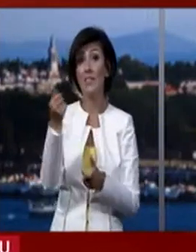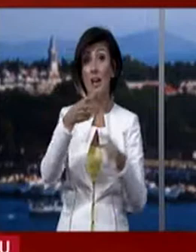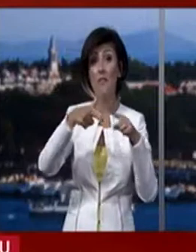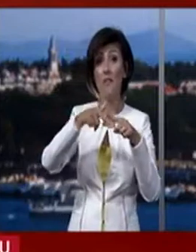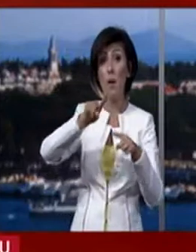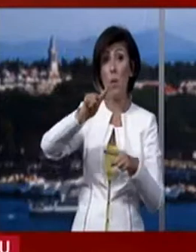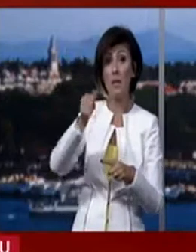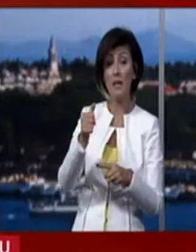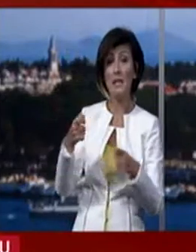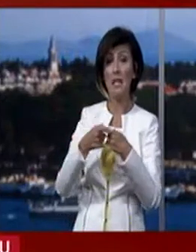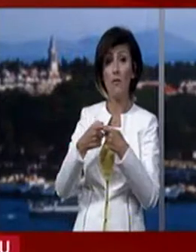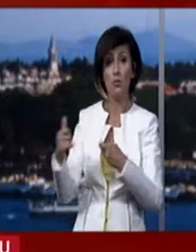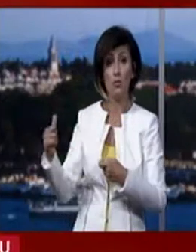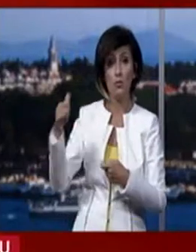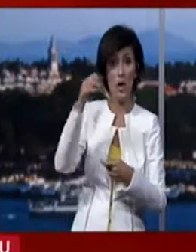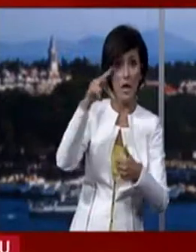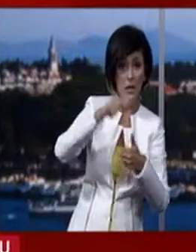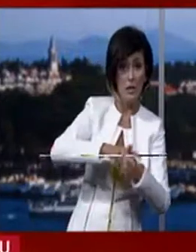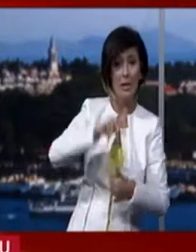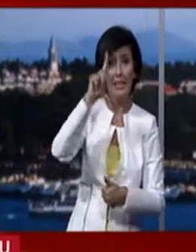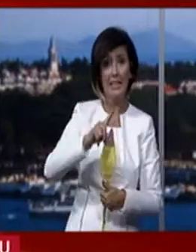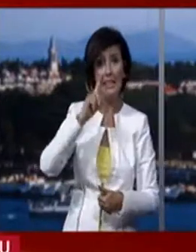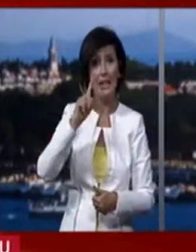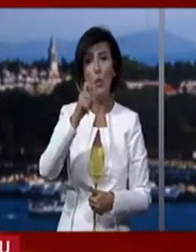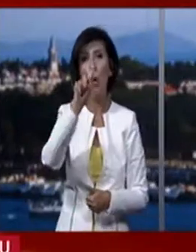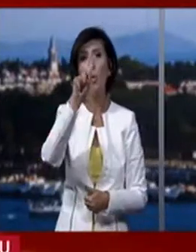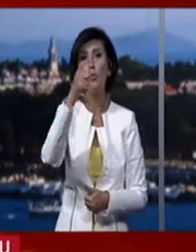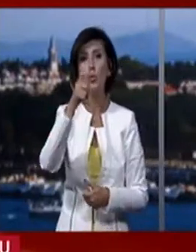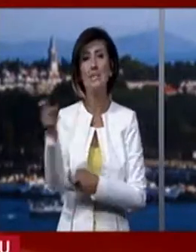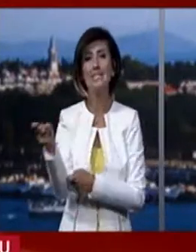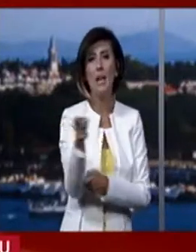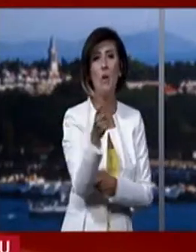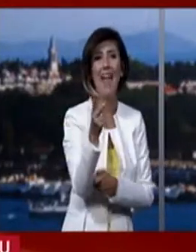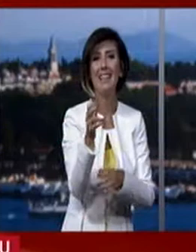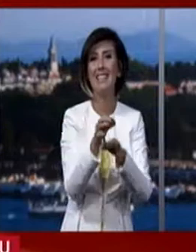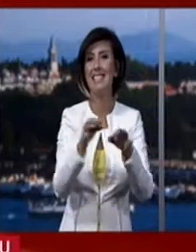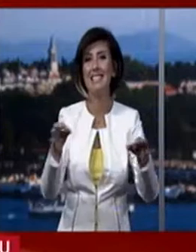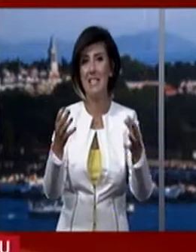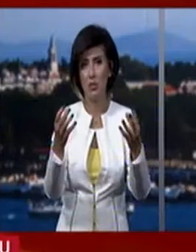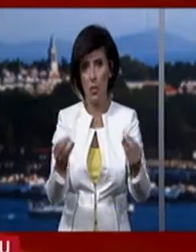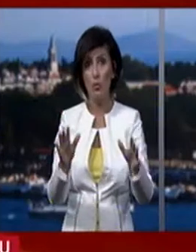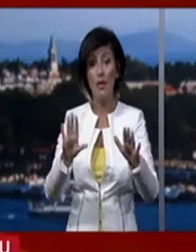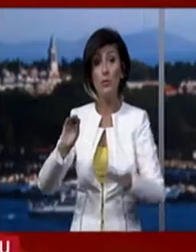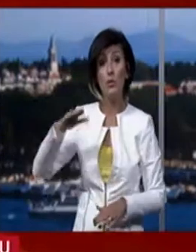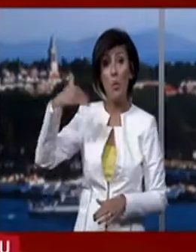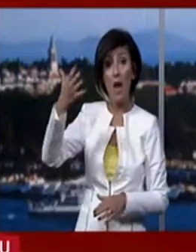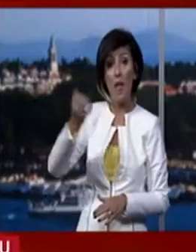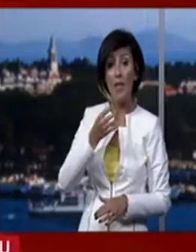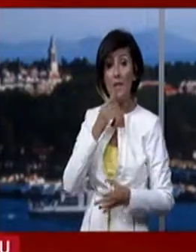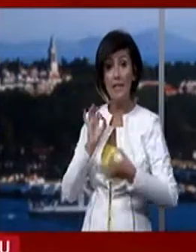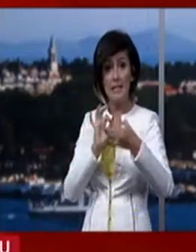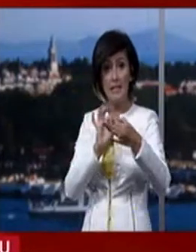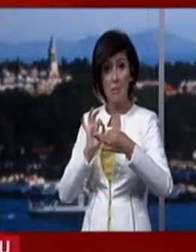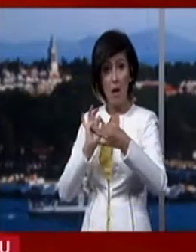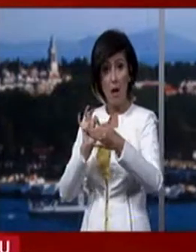savaş uçağı katılırken ilk tespitte 19 terörist etkisiz hale getiriliyor. Daha sonra alınan istihbaratlarda